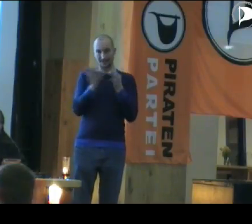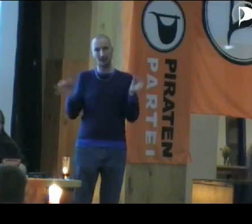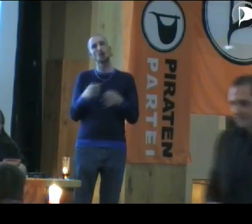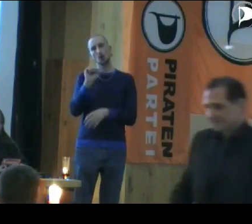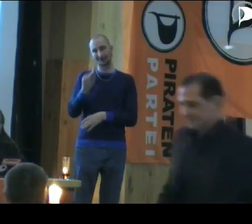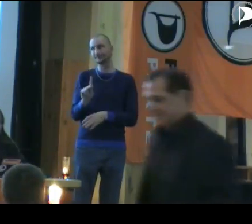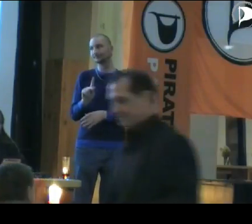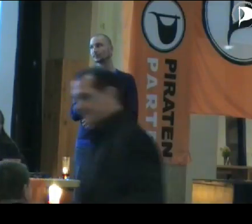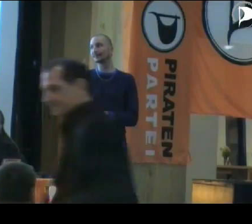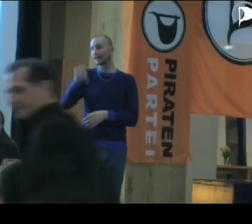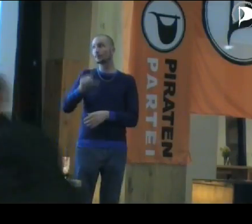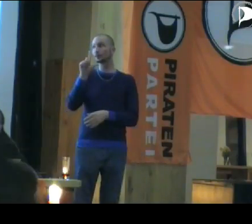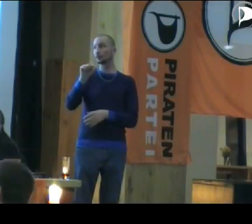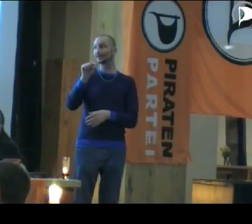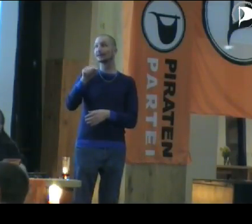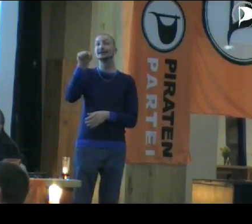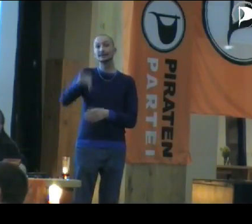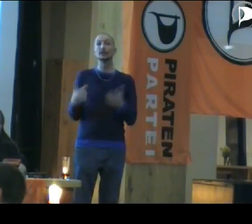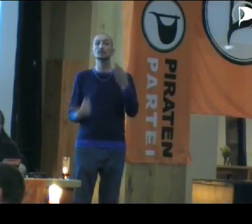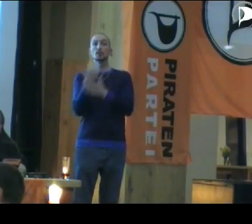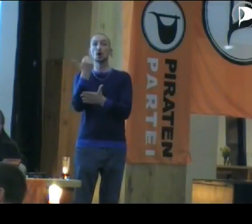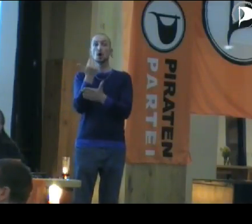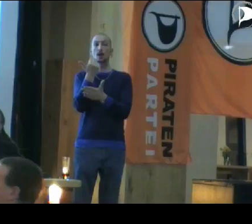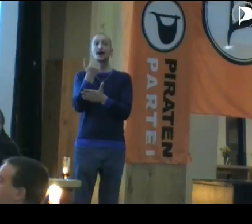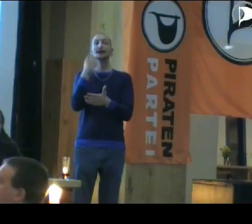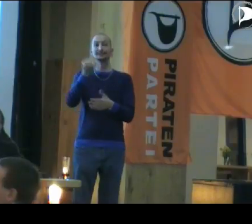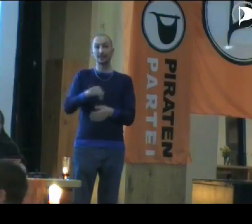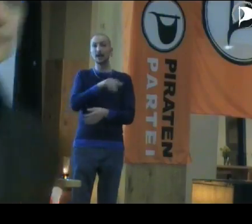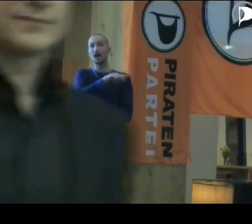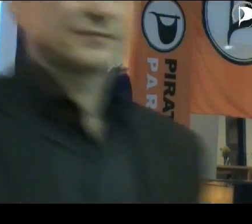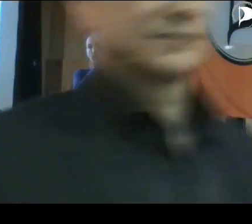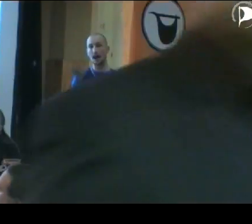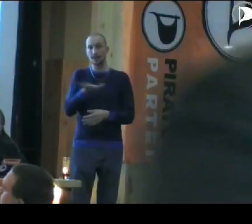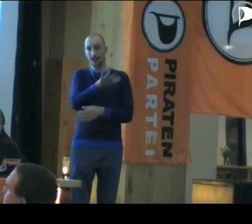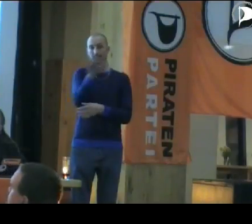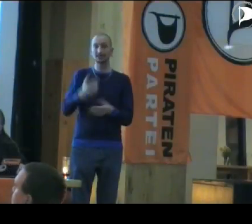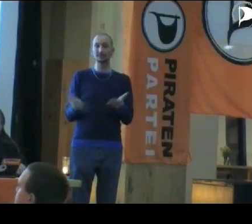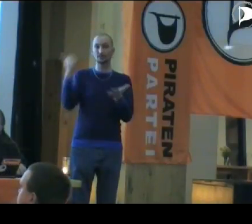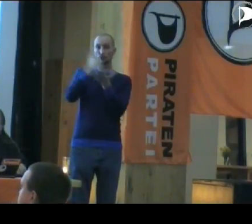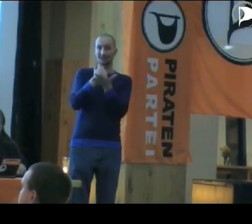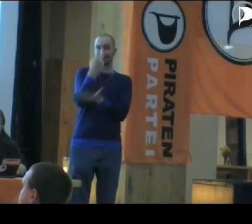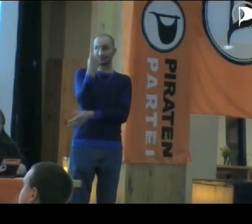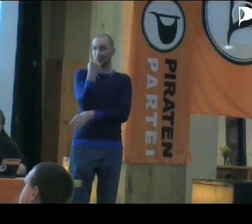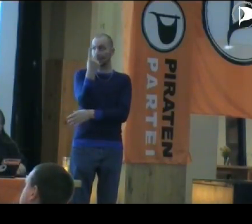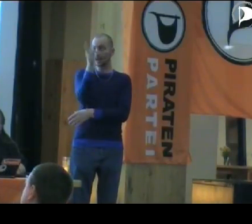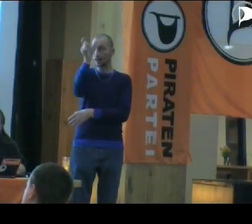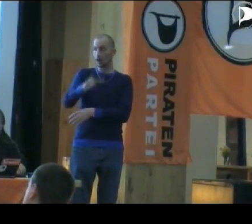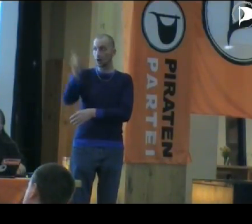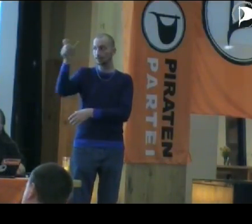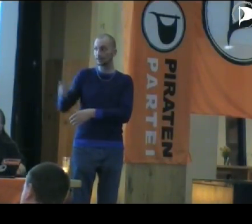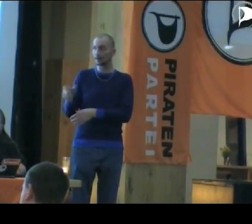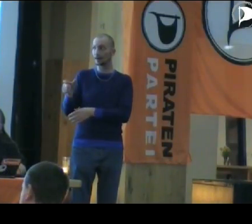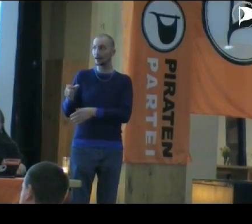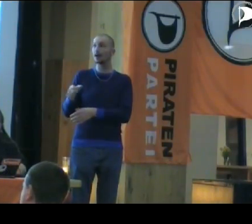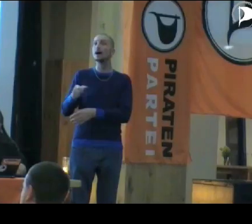ich bin heute dass so ein neuer landesvorstand zwei leute beschluss